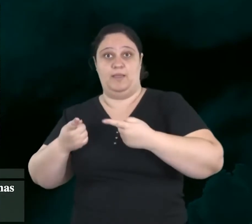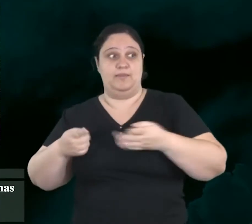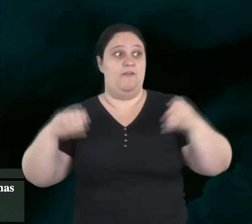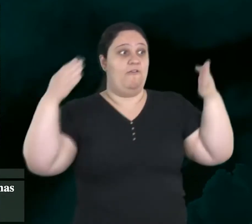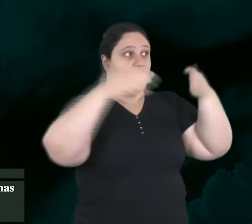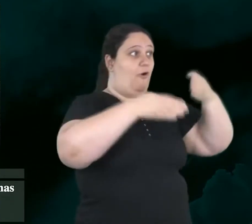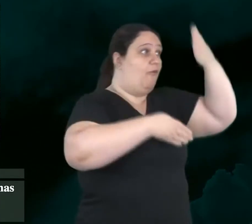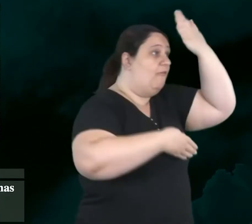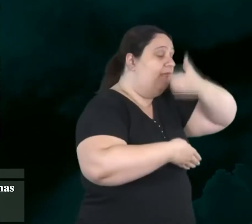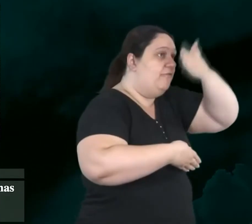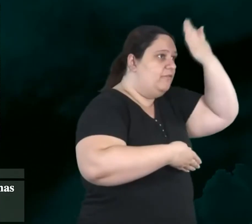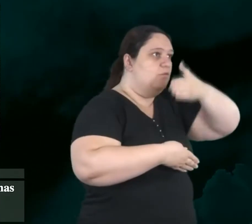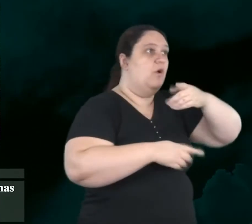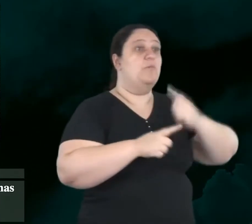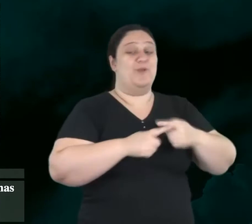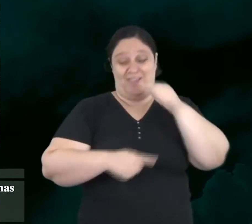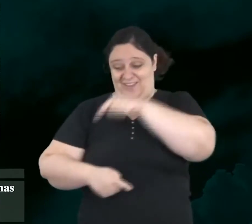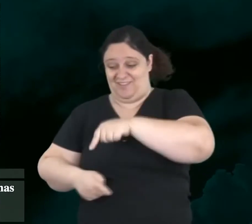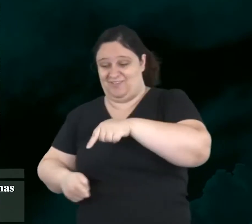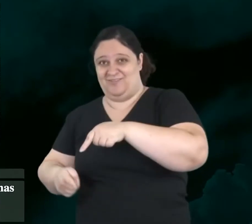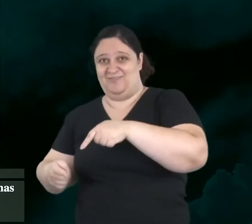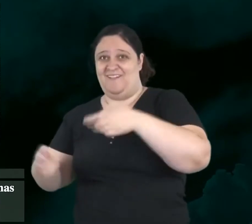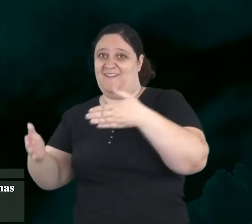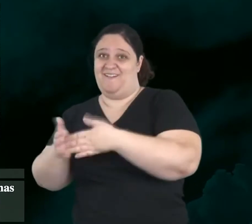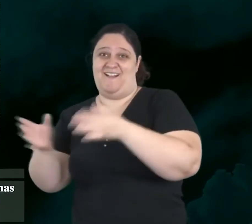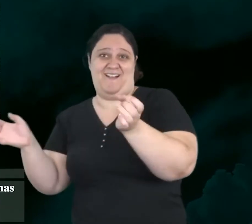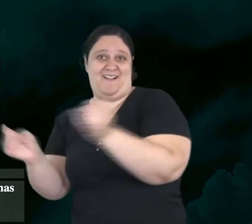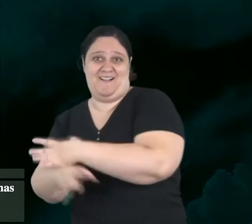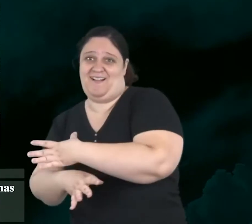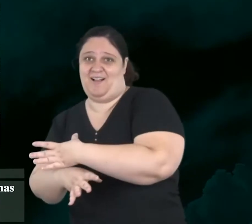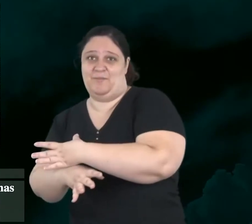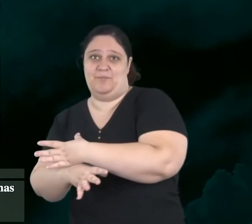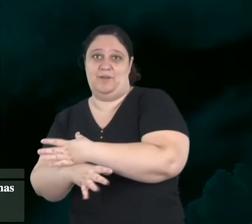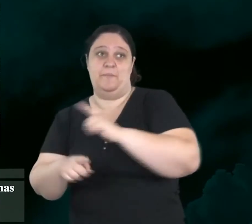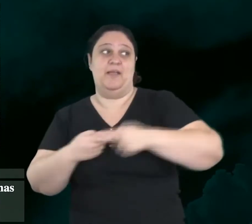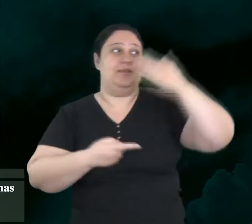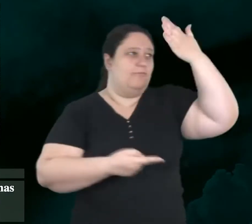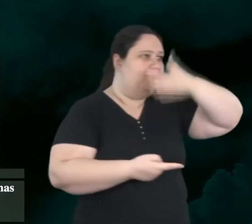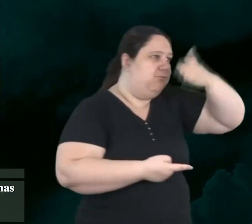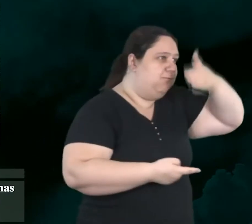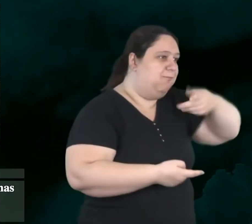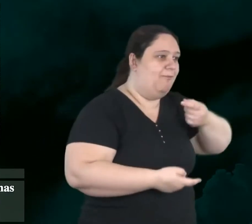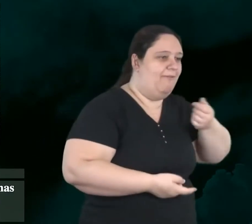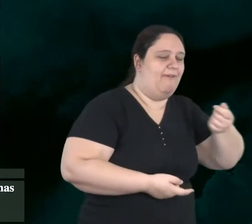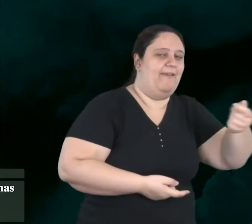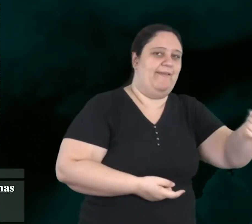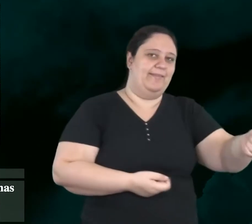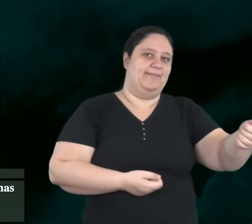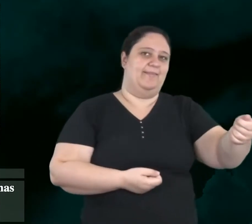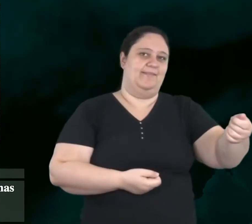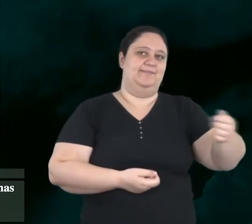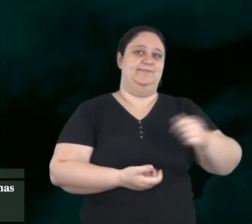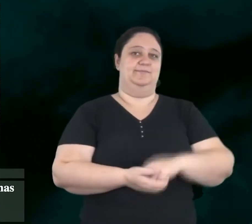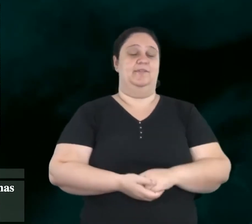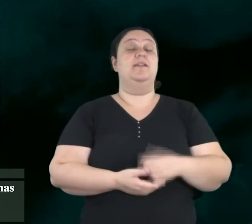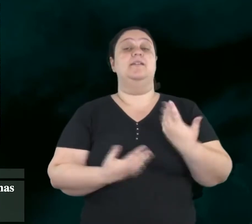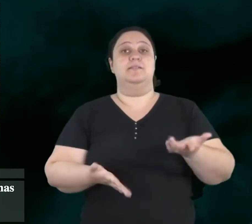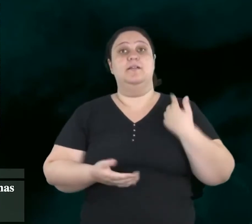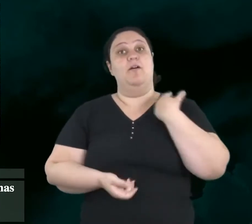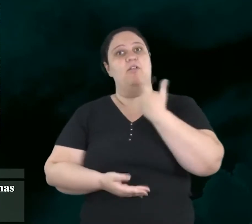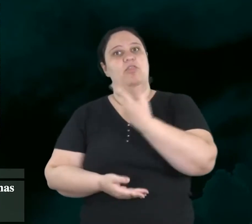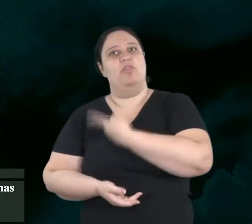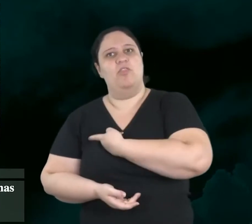são temporais e as coisas invisíveis são eternas. Então nós, como homem, nós não